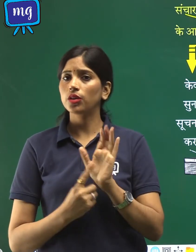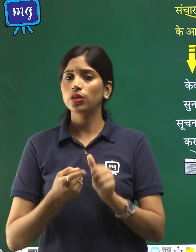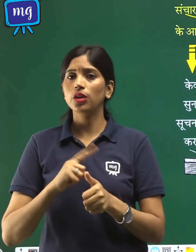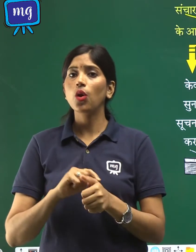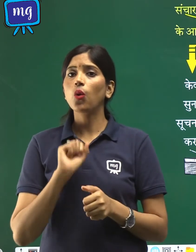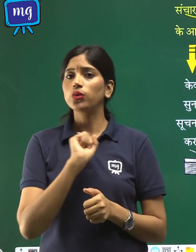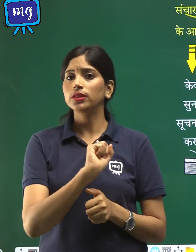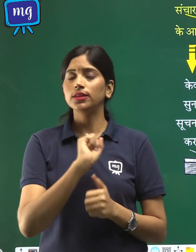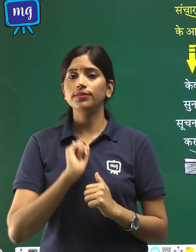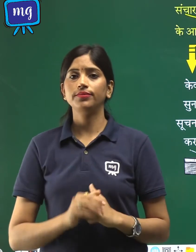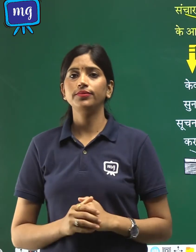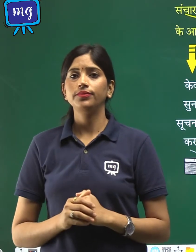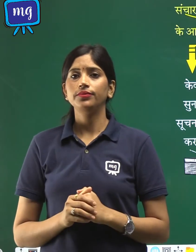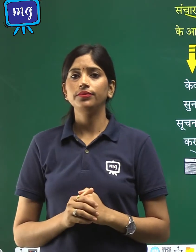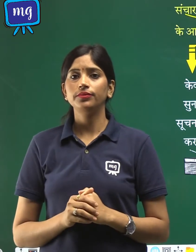उनकी